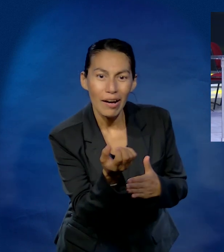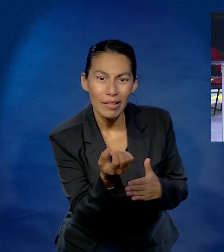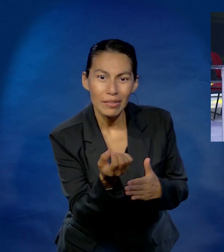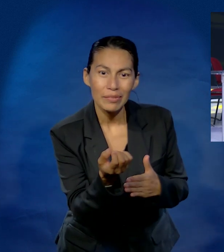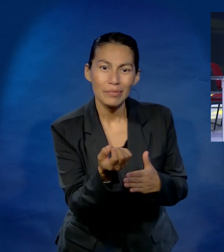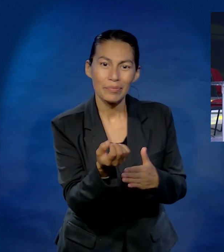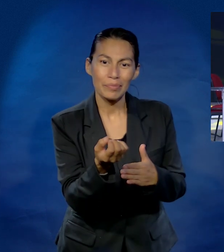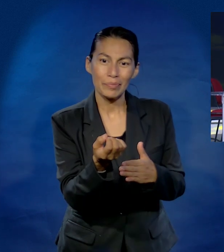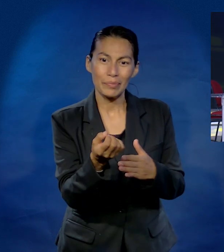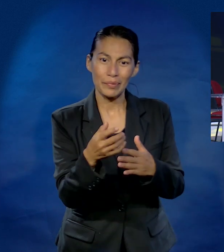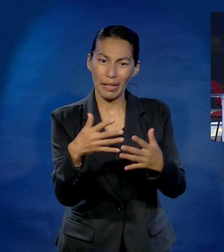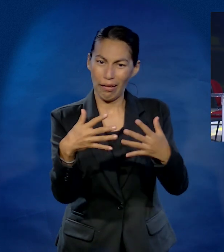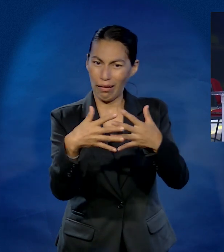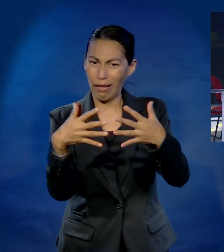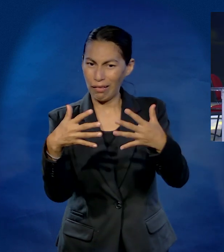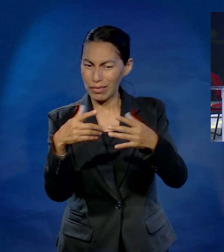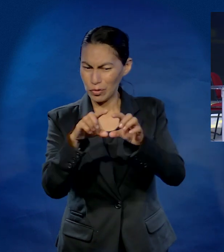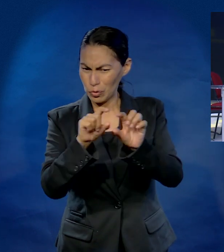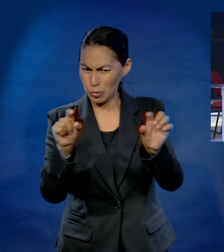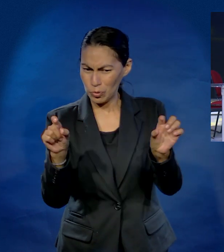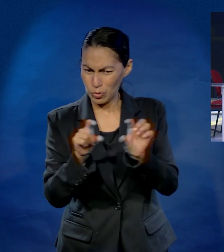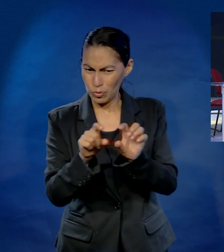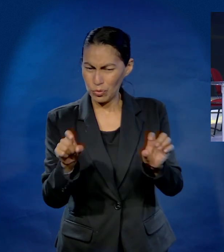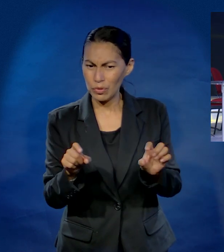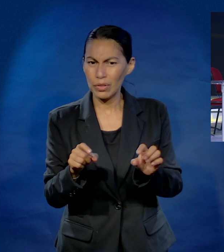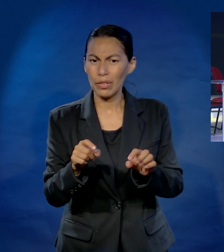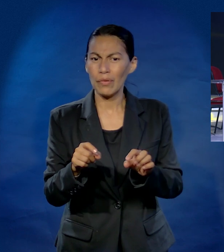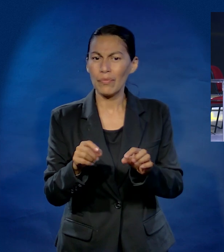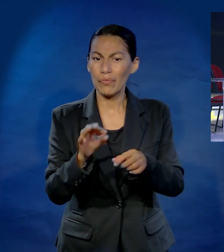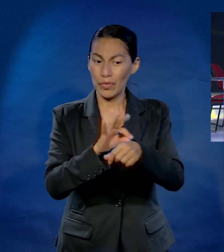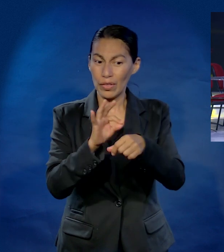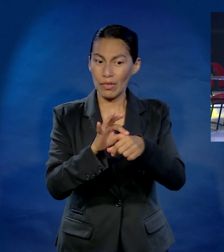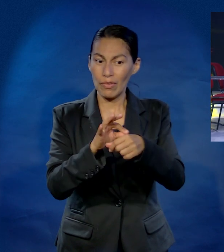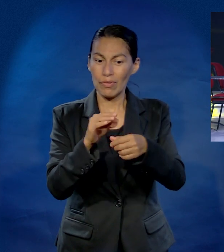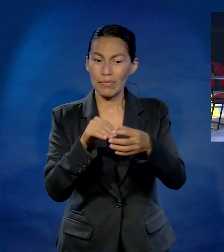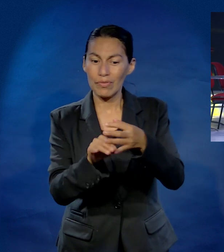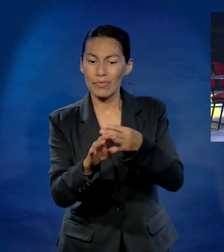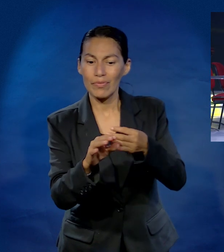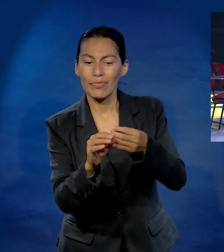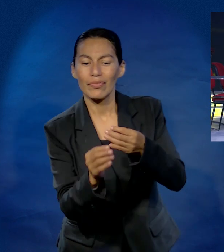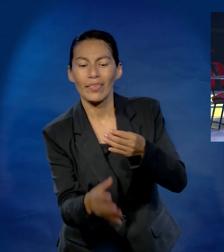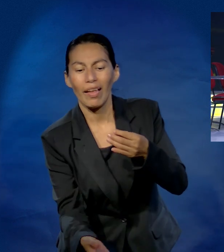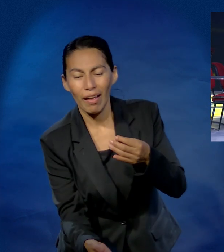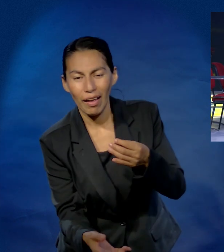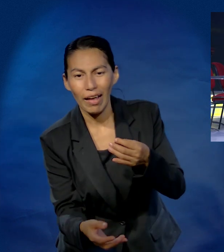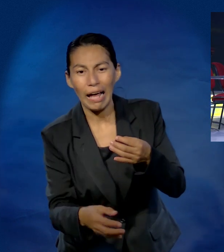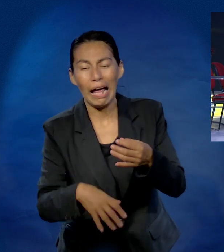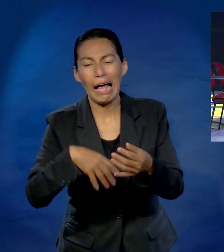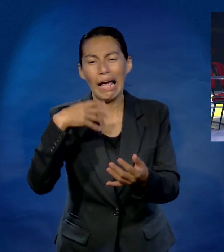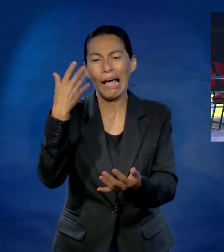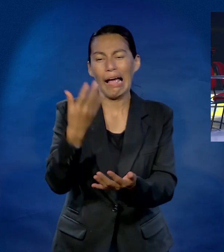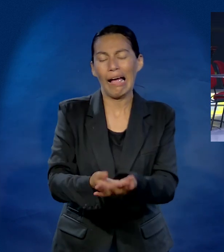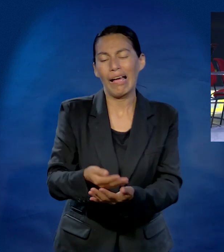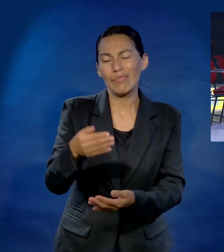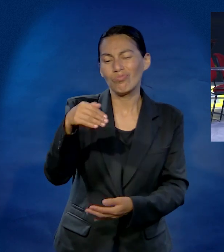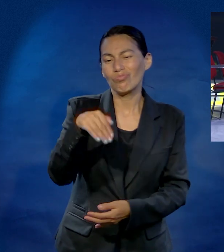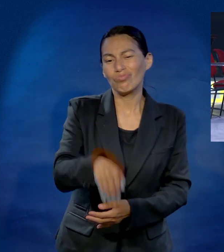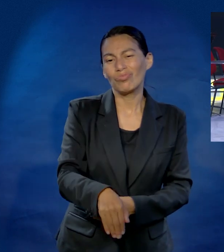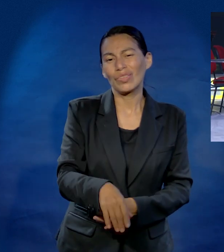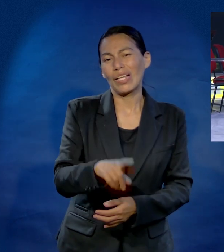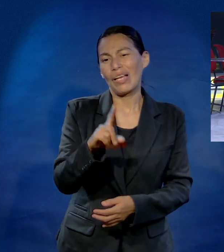casco, se levanta. El muchacho mete la mano por uno de los espacios entre los tubos del barco y se pasa a un